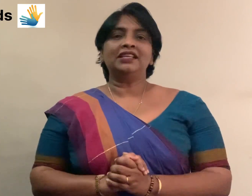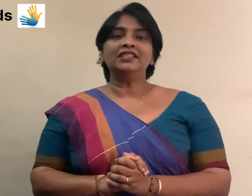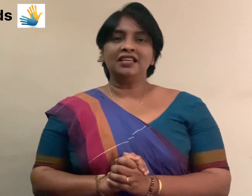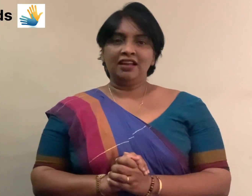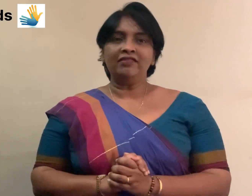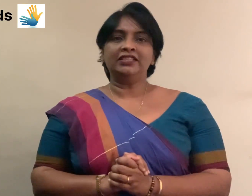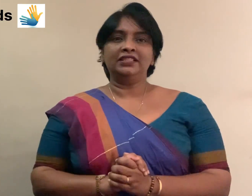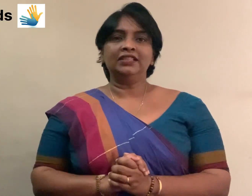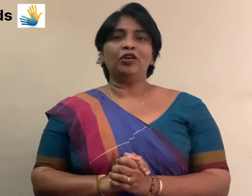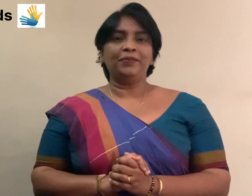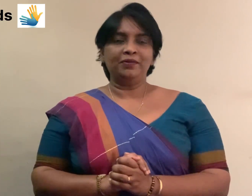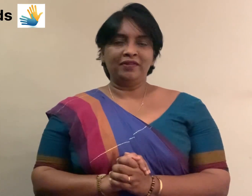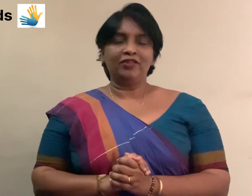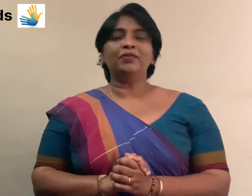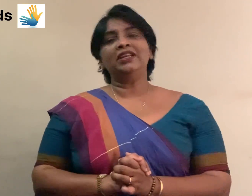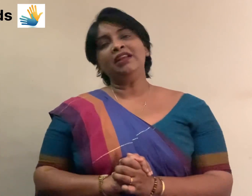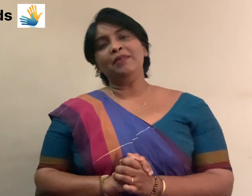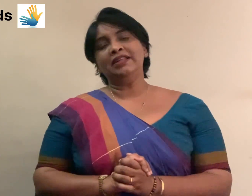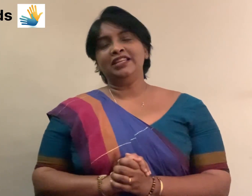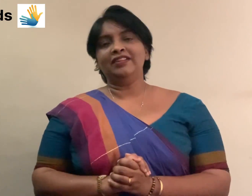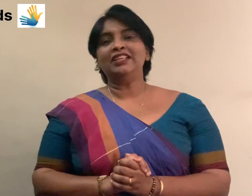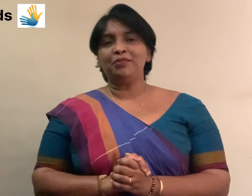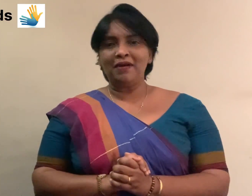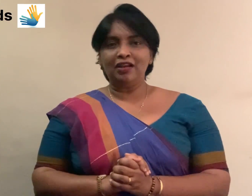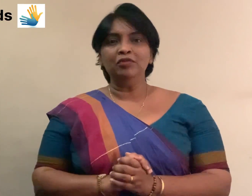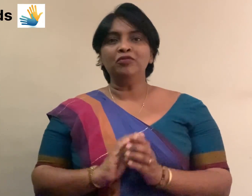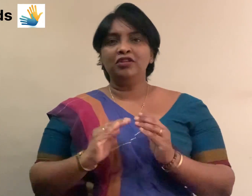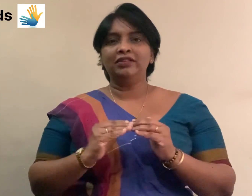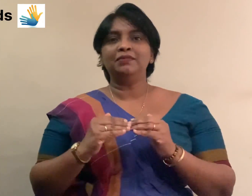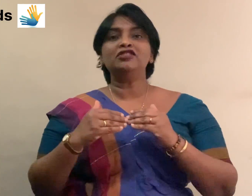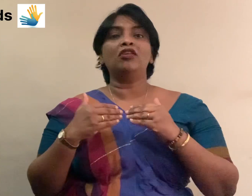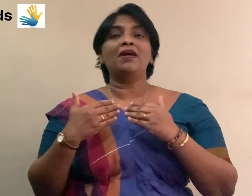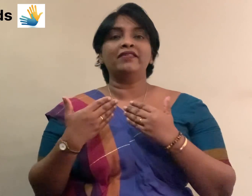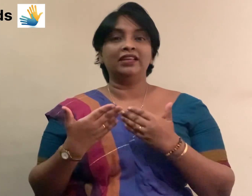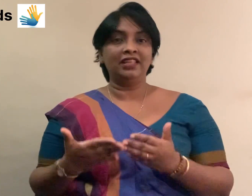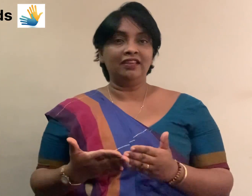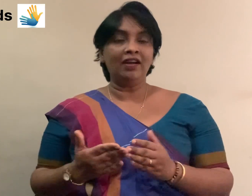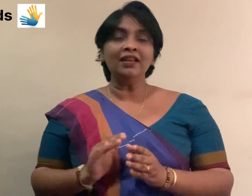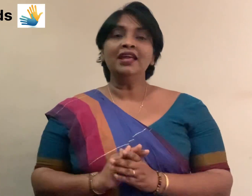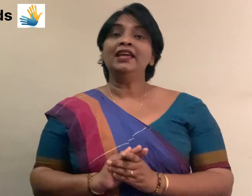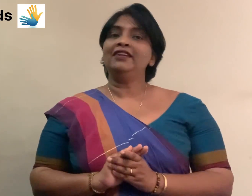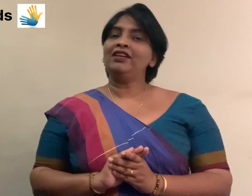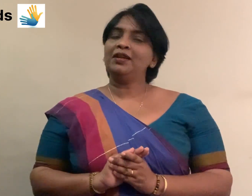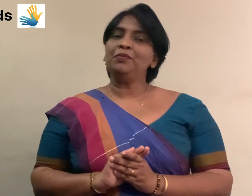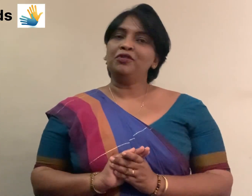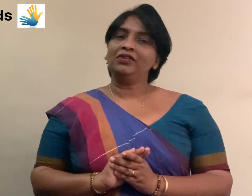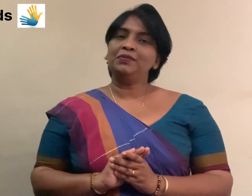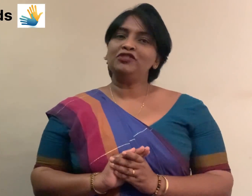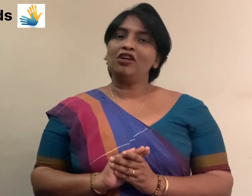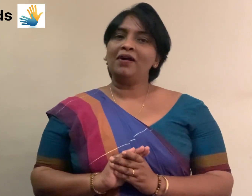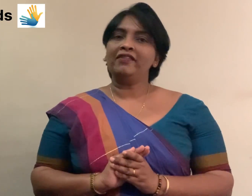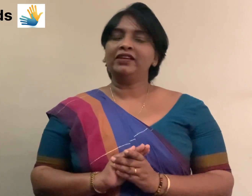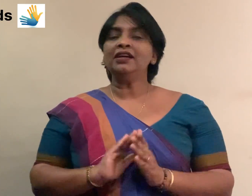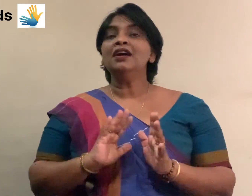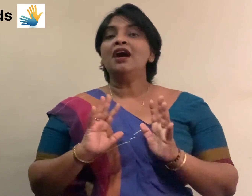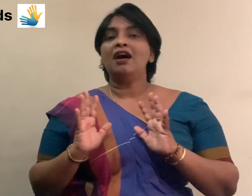සංඥා වචන අපි මෙවර ඔබට ලබා දෙනවා. ඉතින් අපි බලමු මොනවද මේ ස්වභාවික දේවල්, ඒ වගේම මොනවද මේ ස්වභාවික